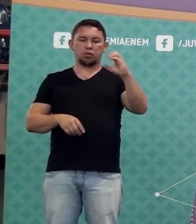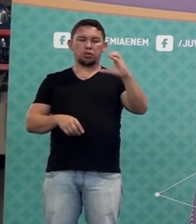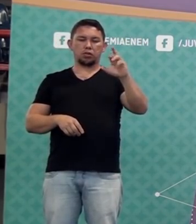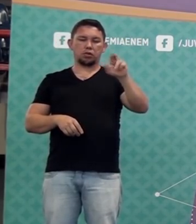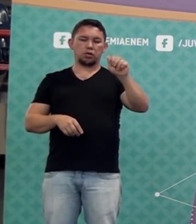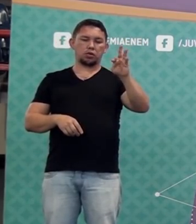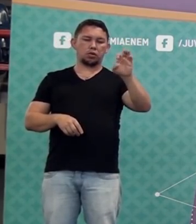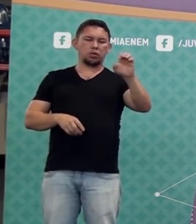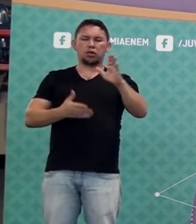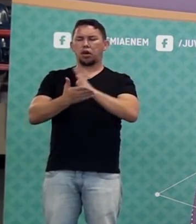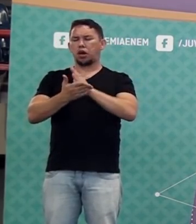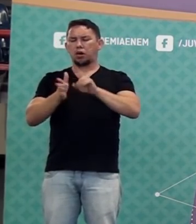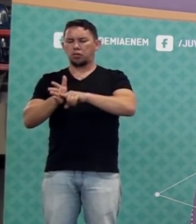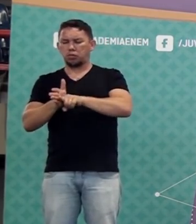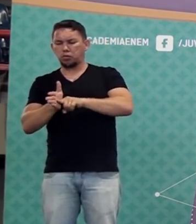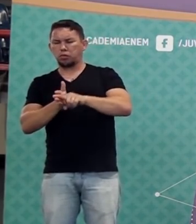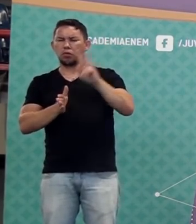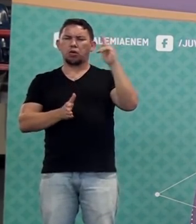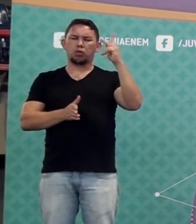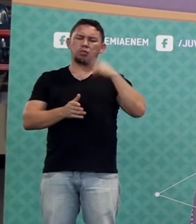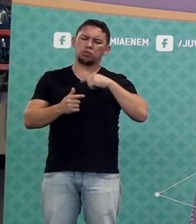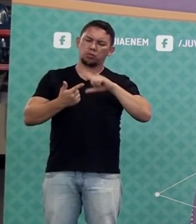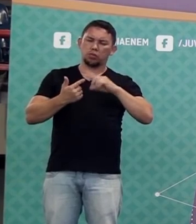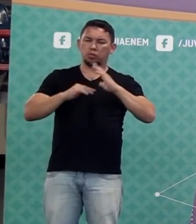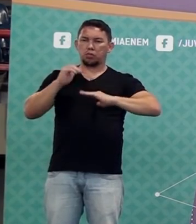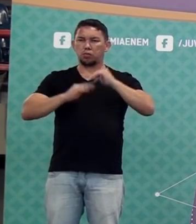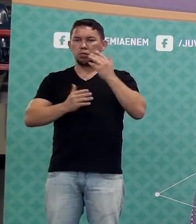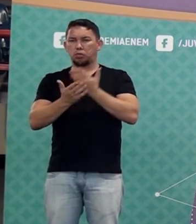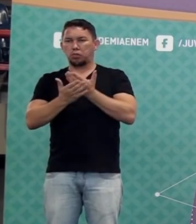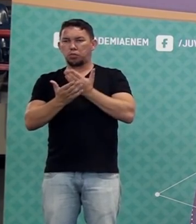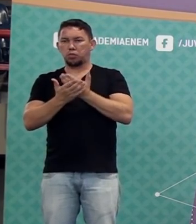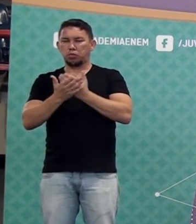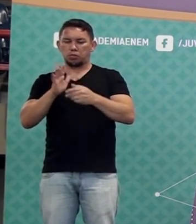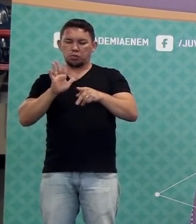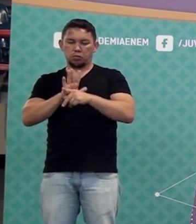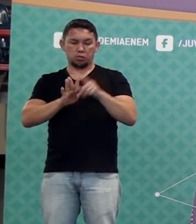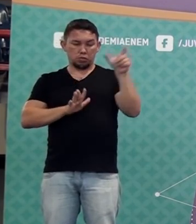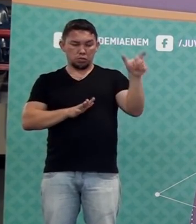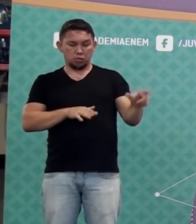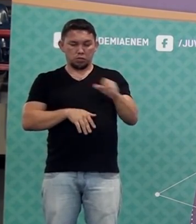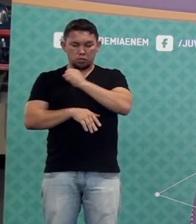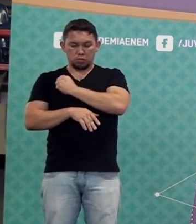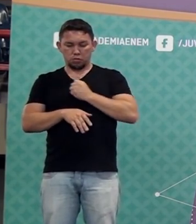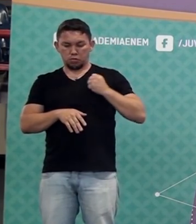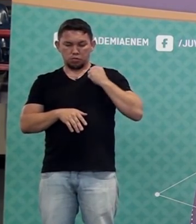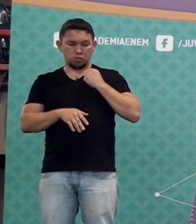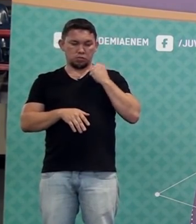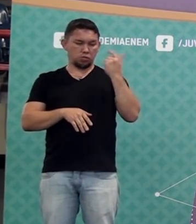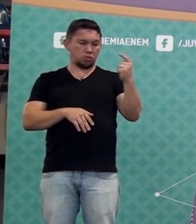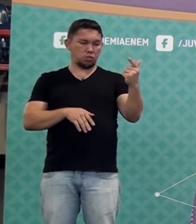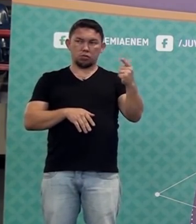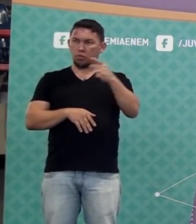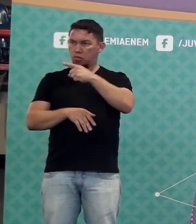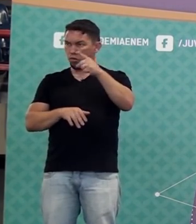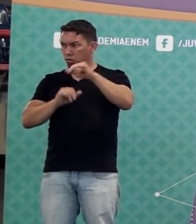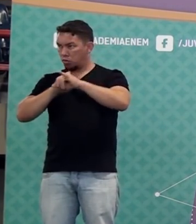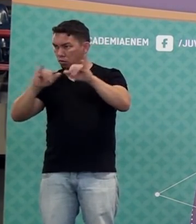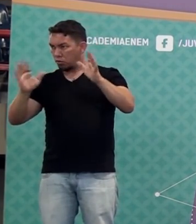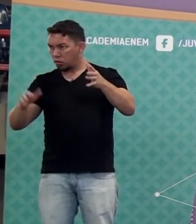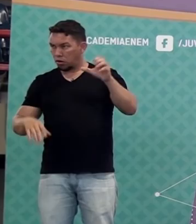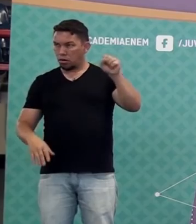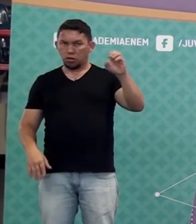Alguns historiadores, alguns estudiosos dizem que o Sócrates nunca existiu. Alguém já falou isso para